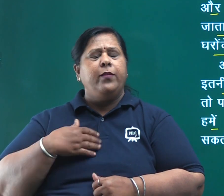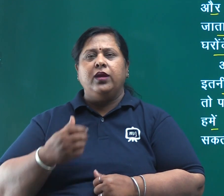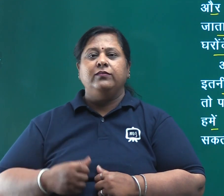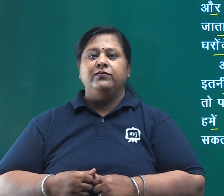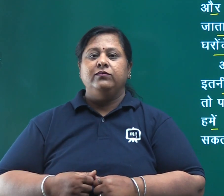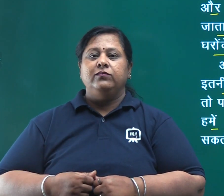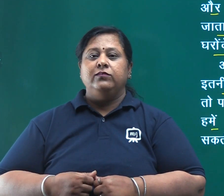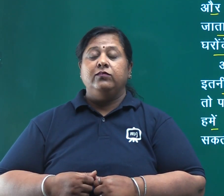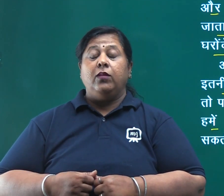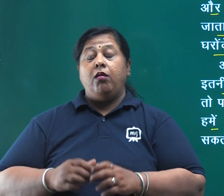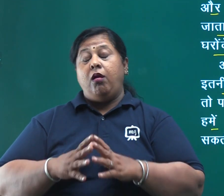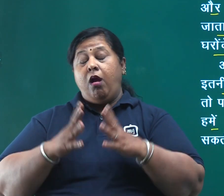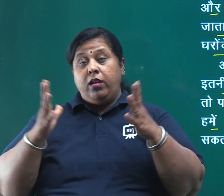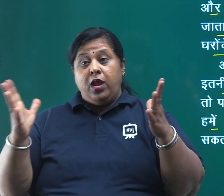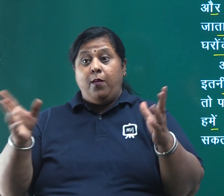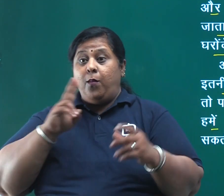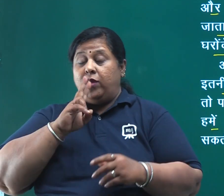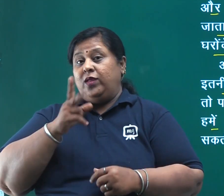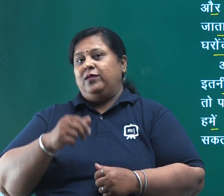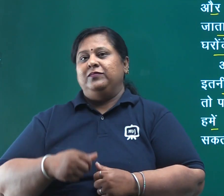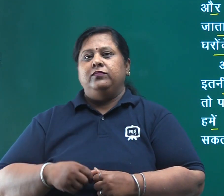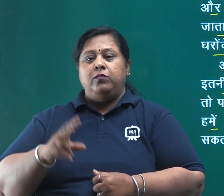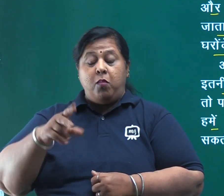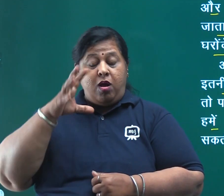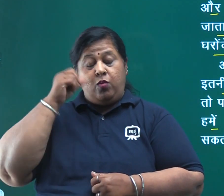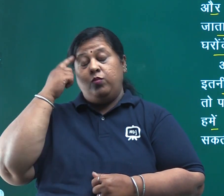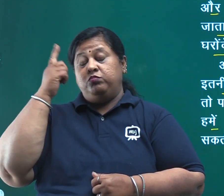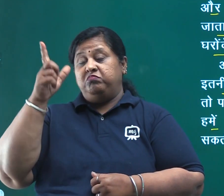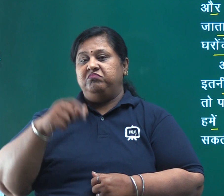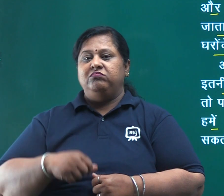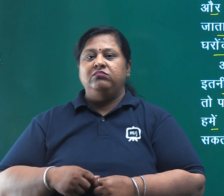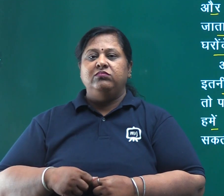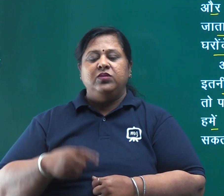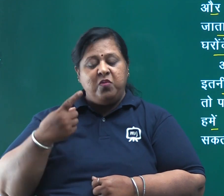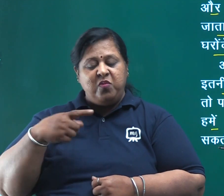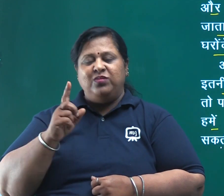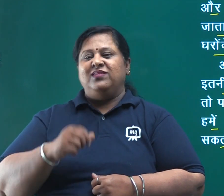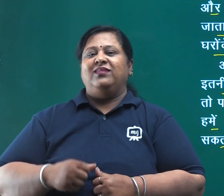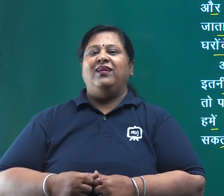हमें अनेक बातें मालूम